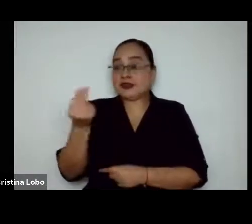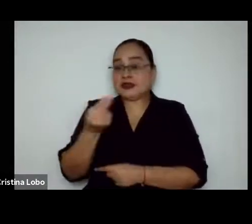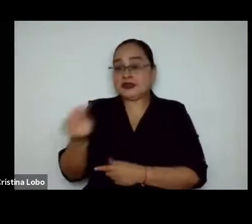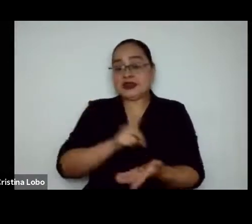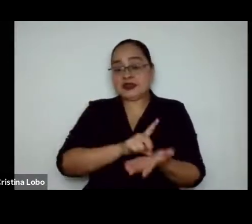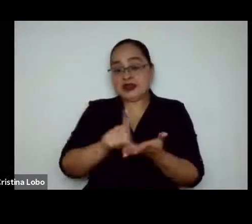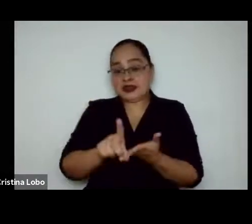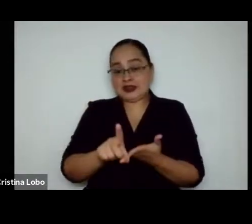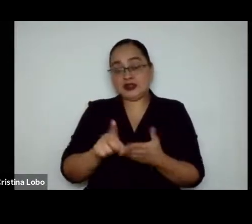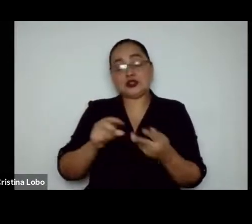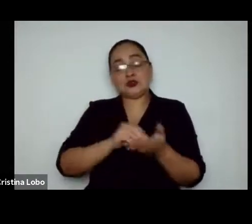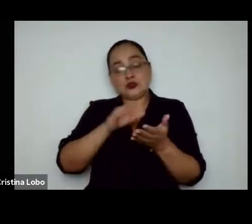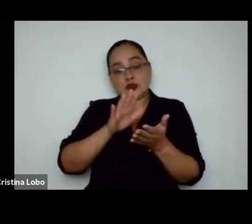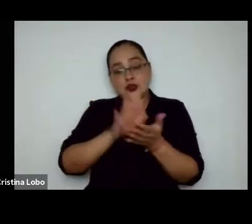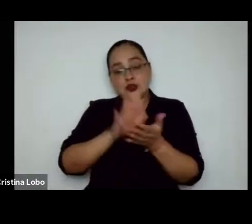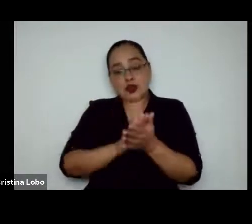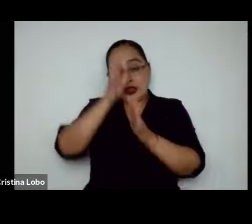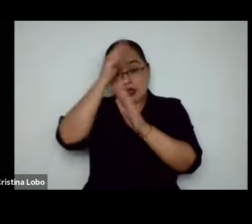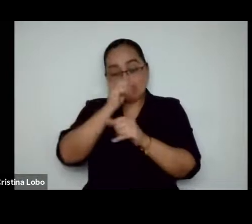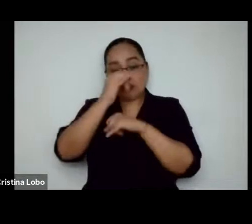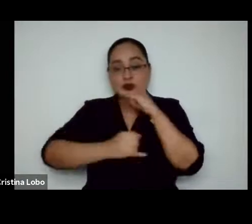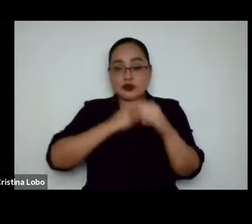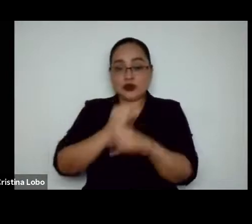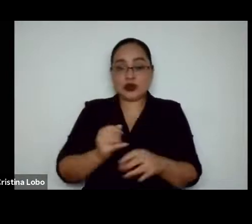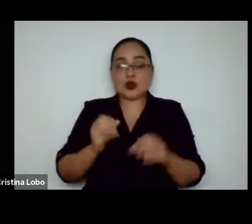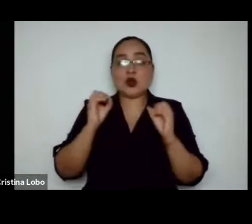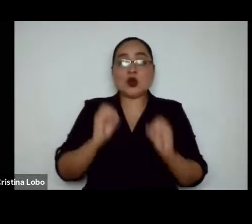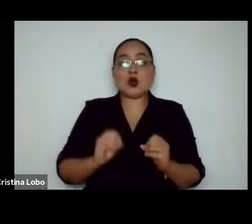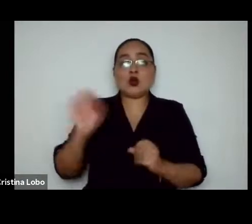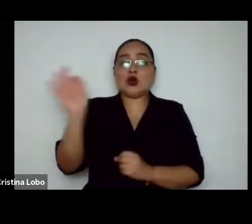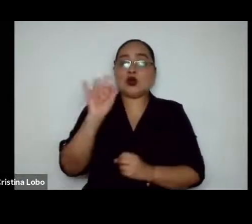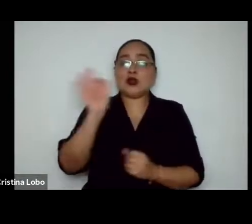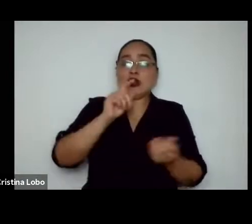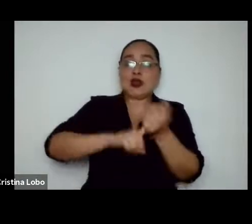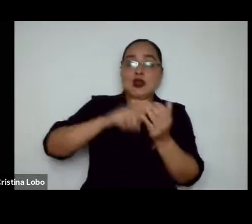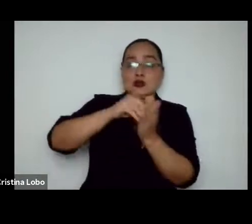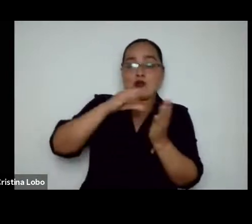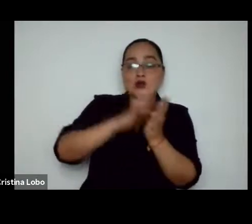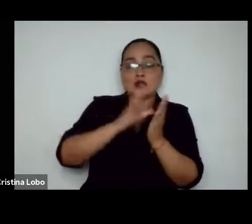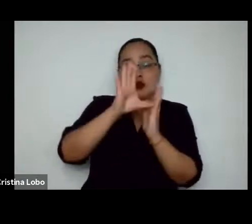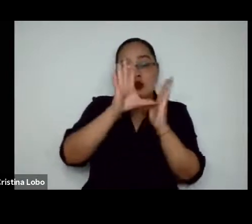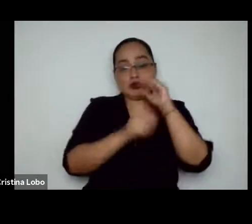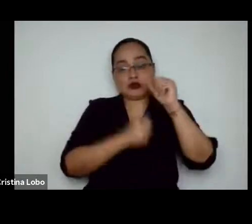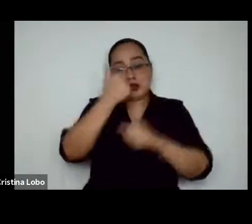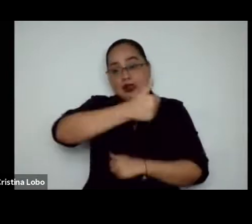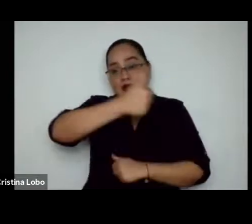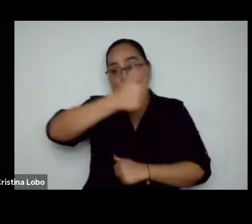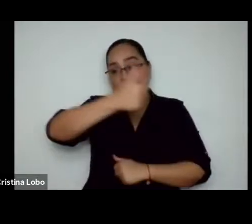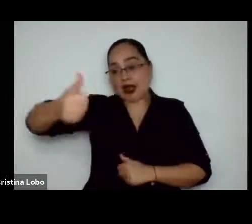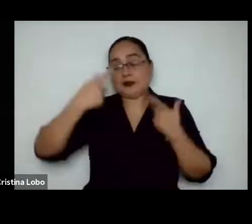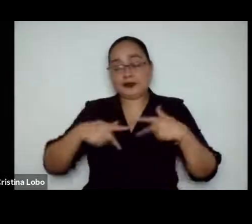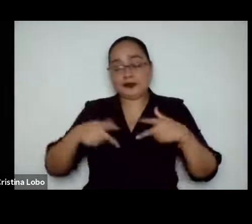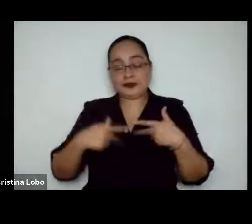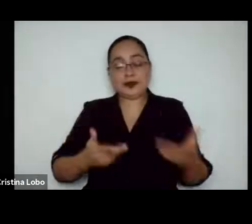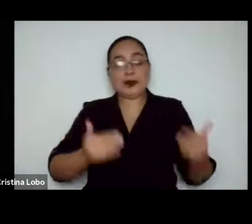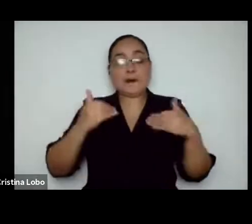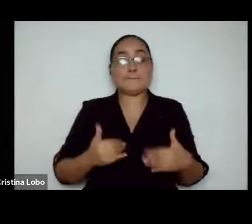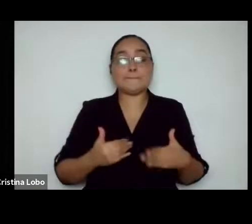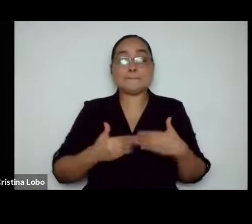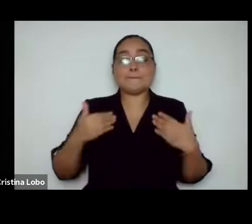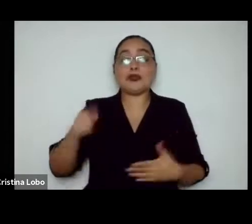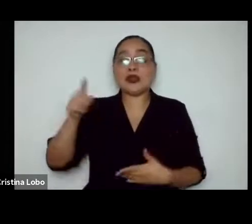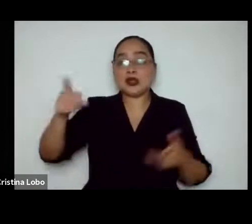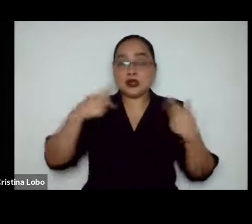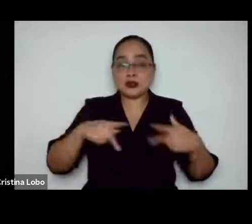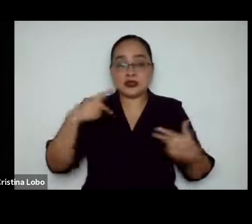en tratados internacionales o se traducen en derechos en las constituciones nacionales. Pero ahí está gente haciendo